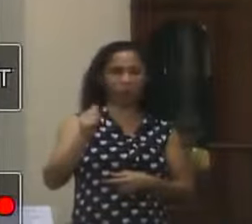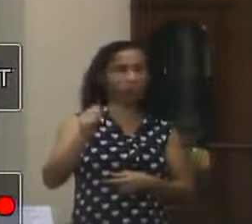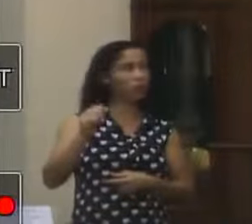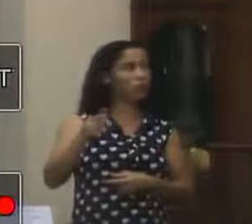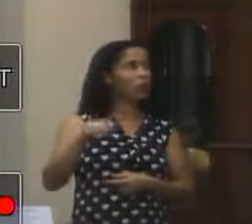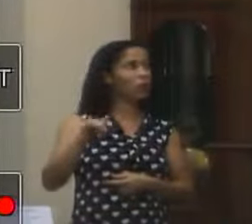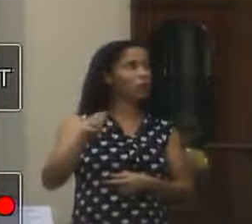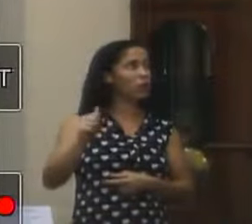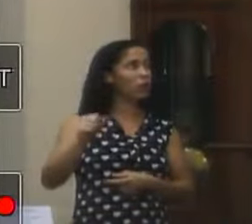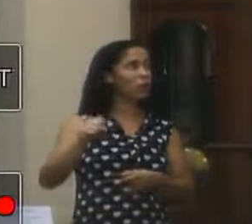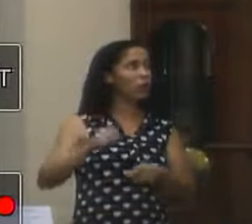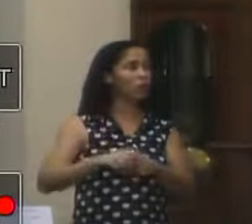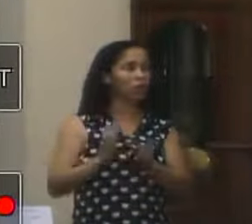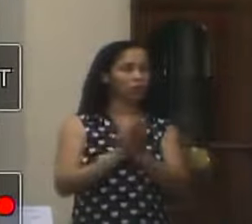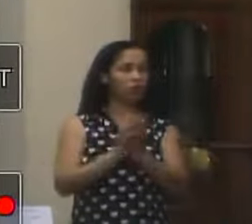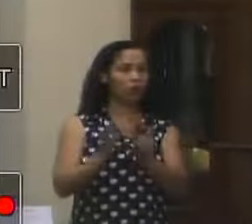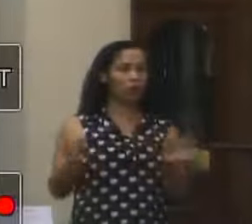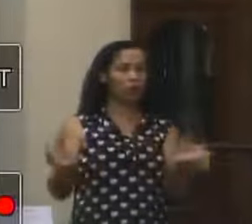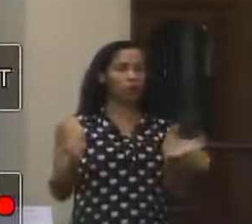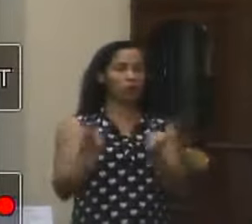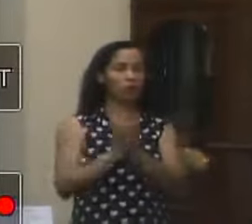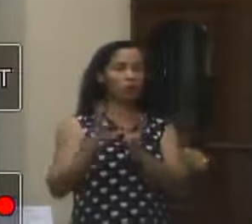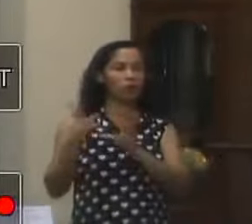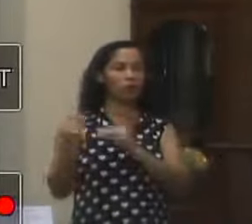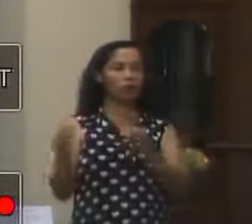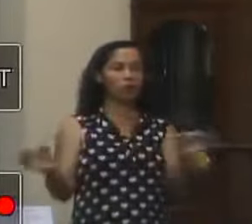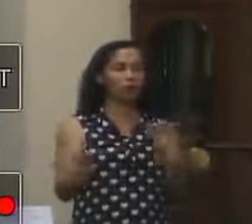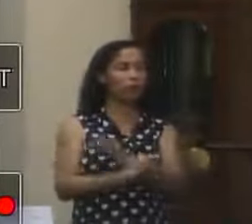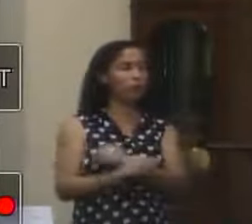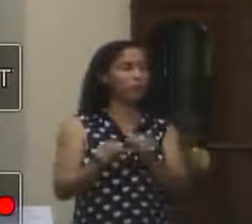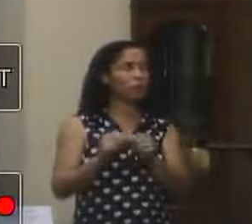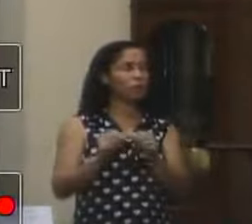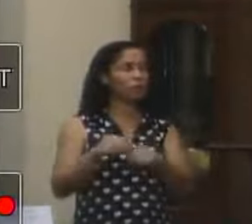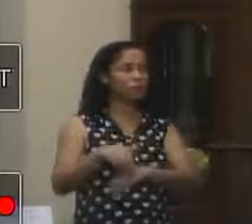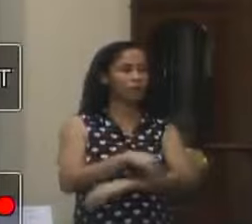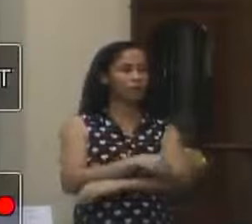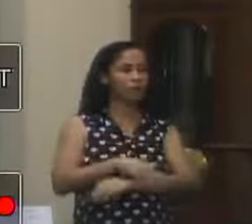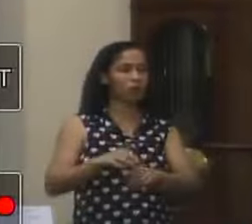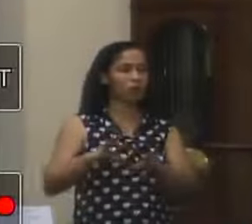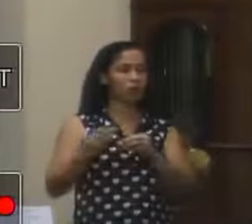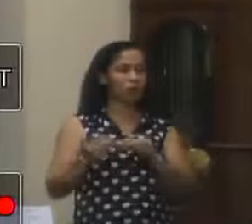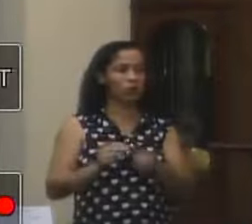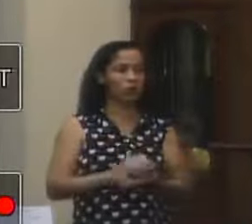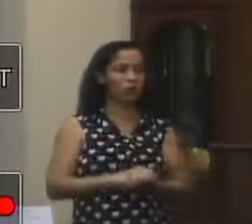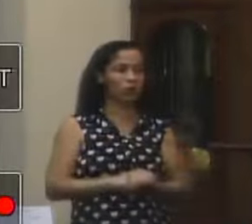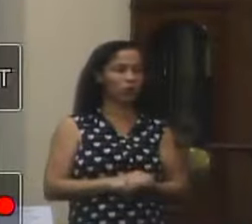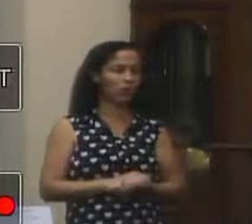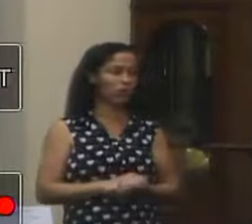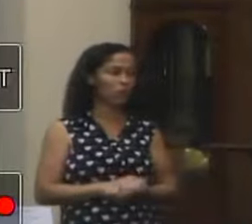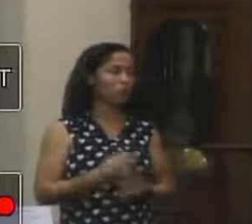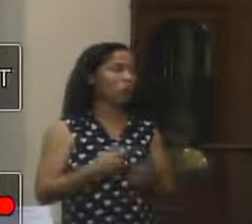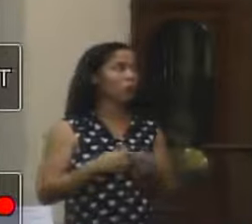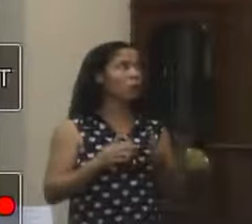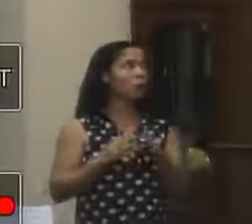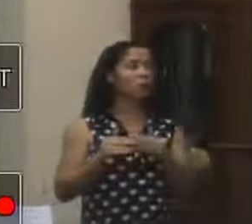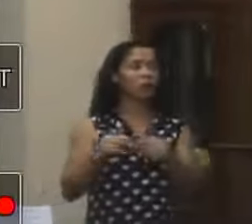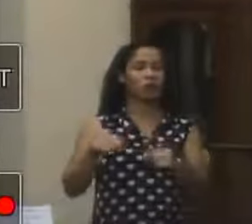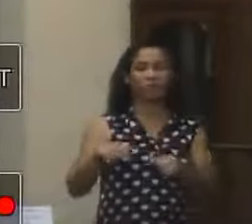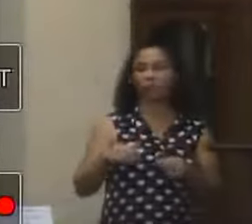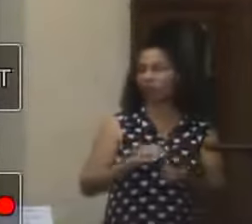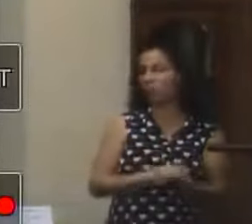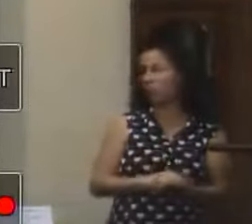trazer a equipe completa, inclusive com caminhão, para fazer aquela parte de recapeamento de Paraná, que é uma das reivindicações nossas,